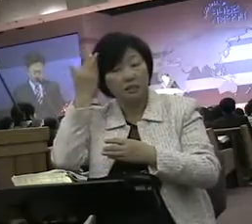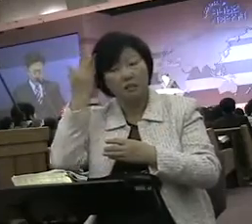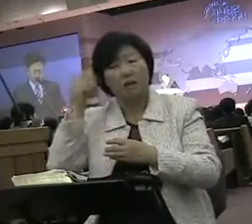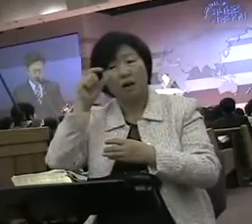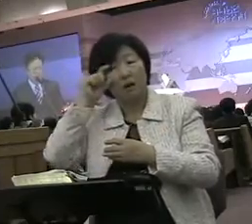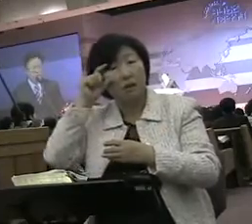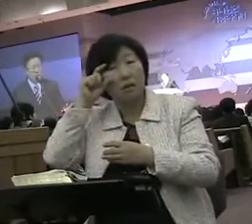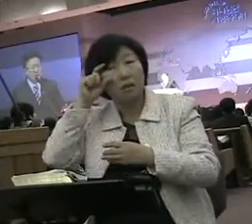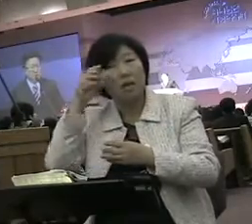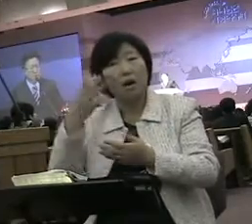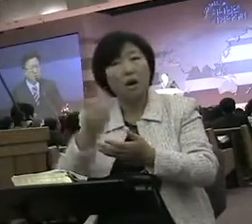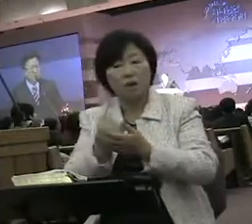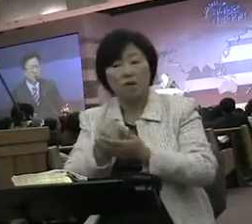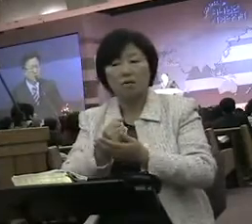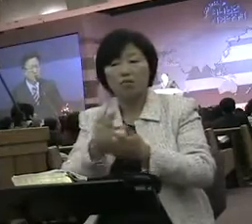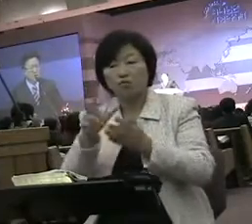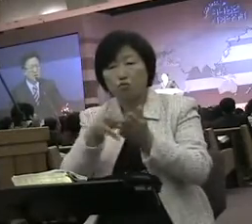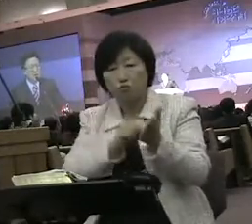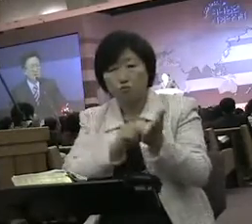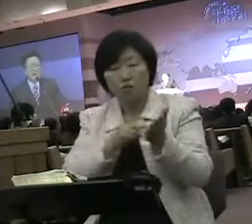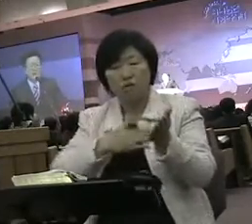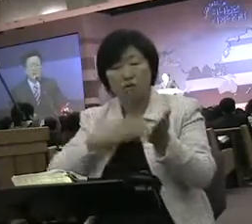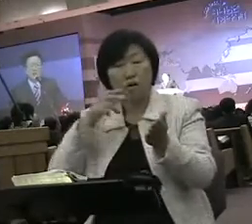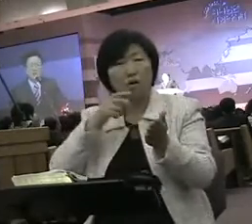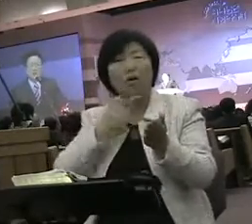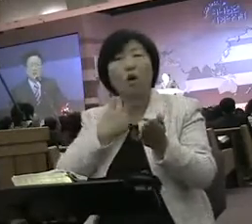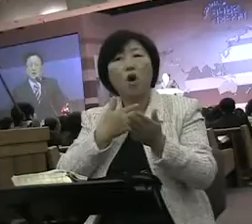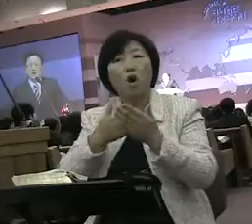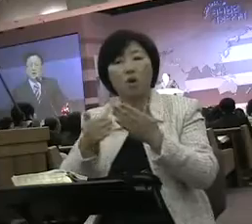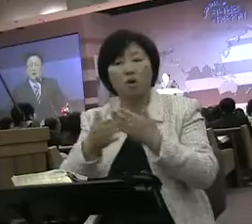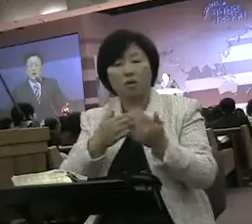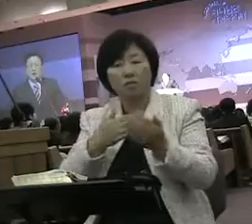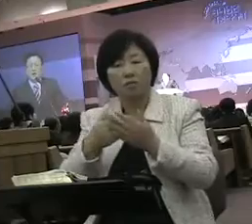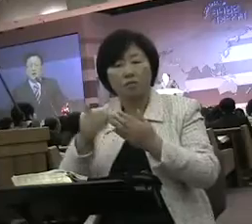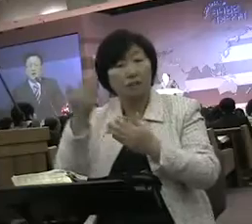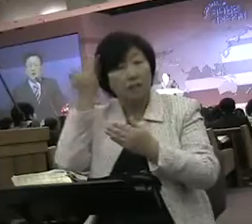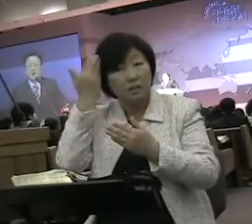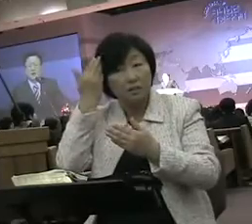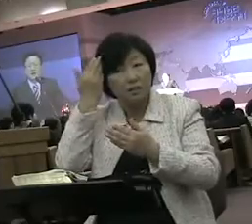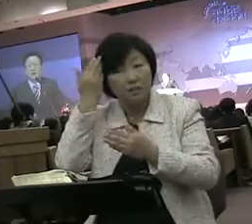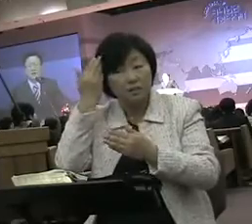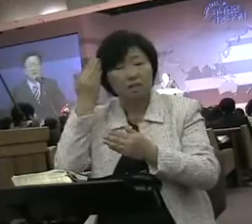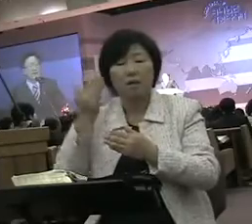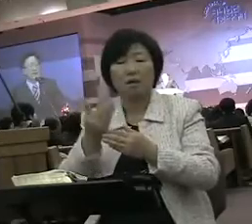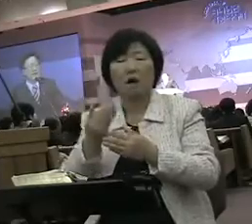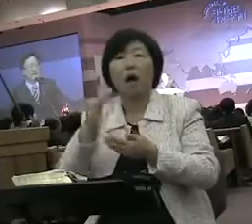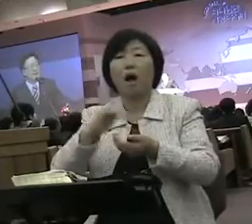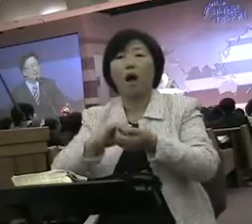안경입니다. 문제는 내 경험과 내 지식의 한계가